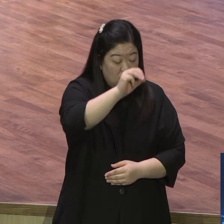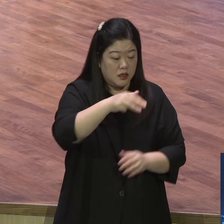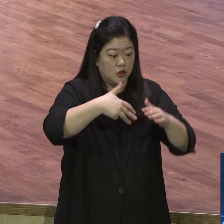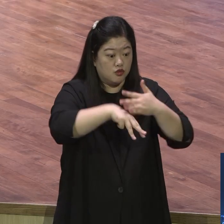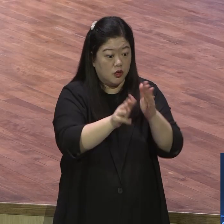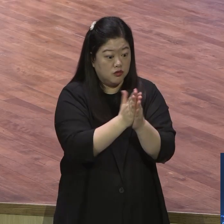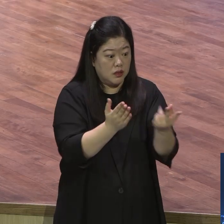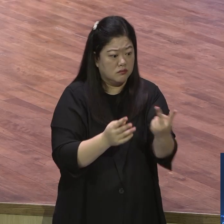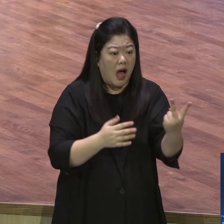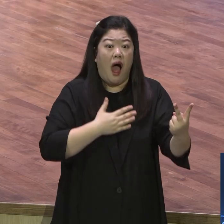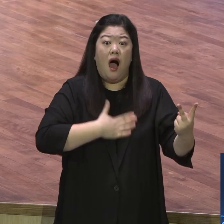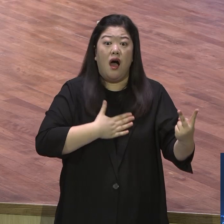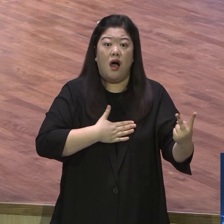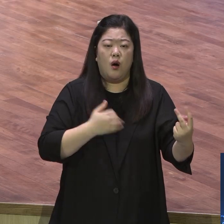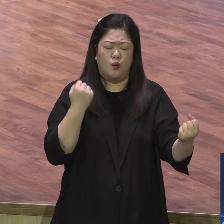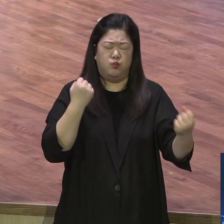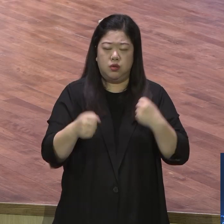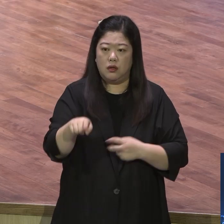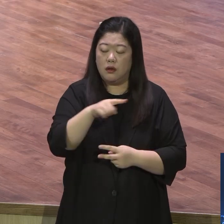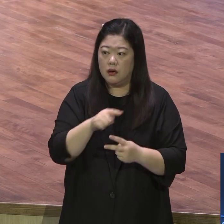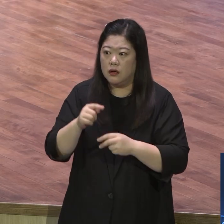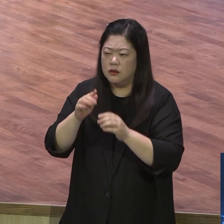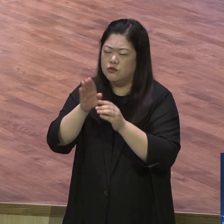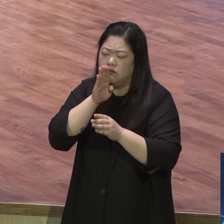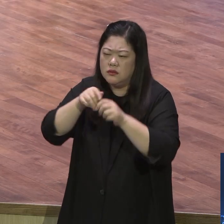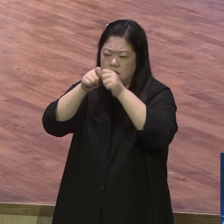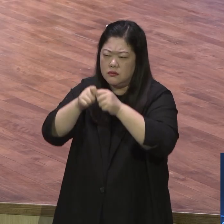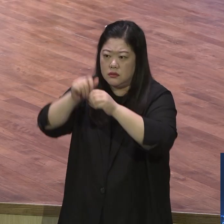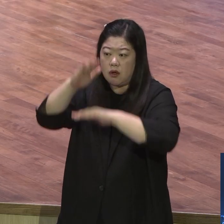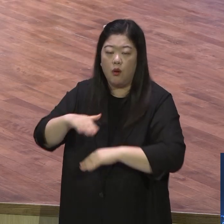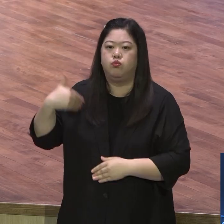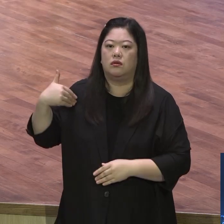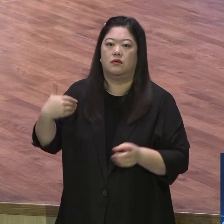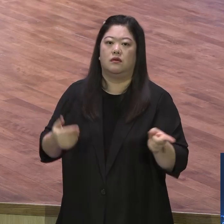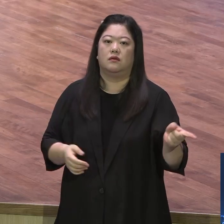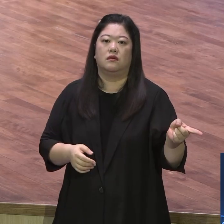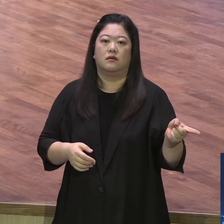뭐 지금 시대에 모든 종교인들 싹 모르지요